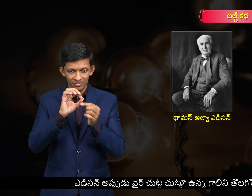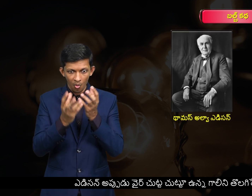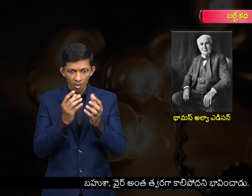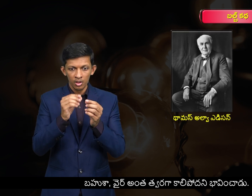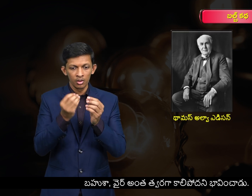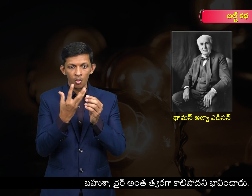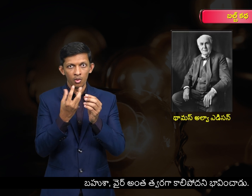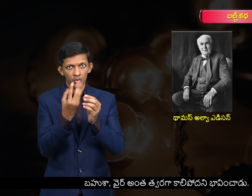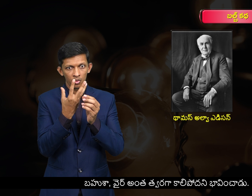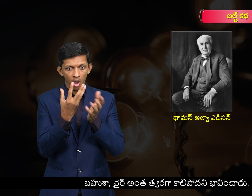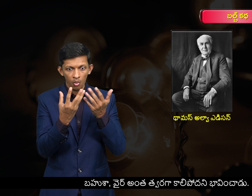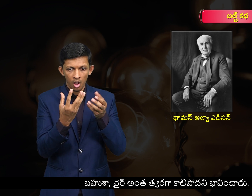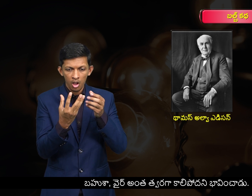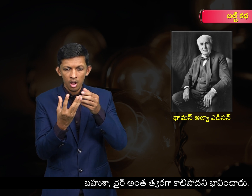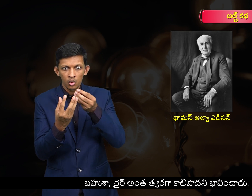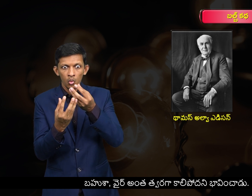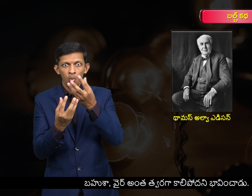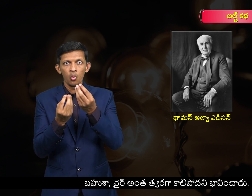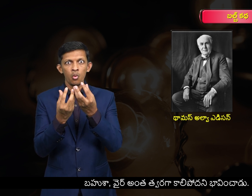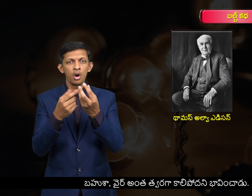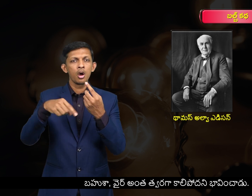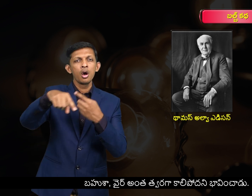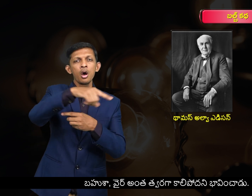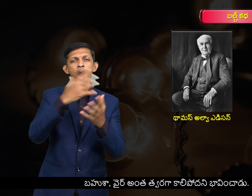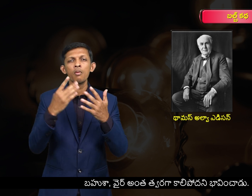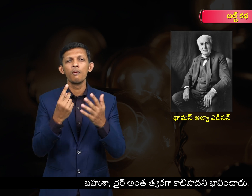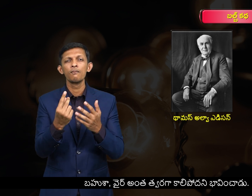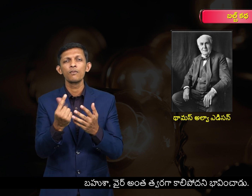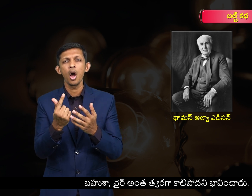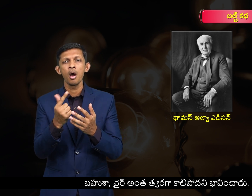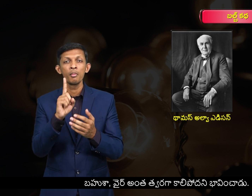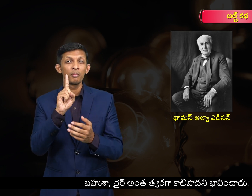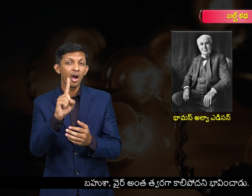తొలగిస్తే బహుశా వైర్ అంత త్వరగా కాలిపోదని భావించాడు.